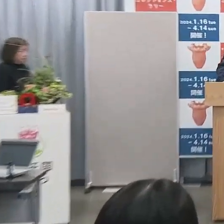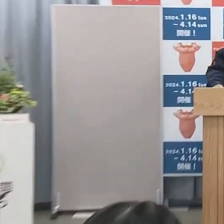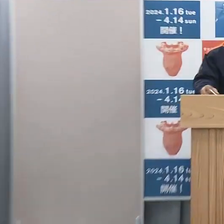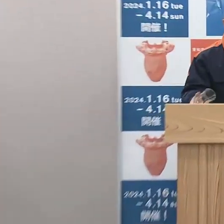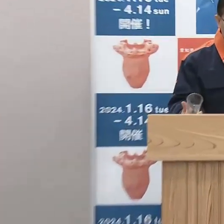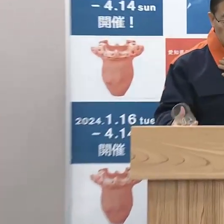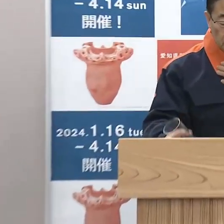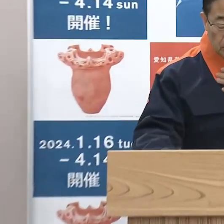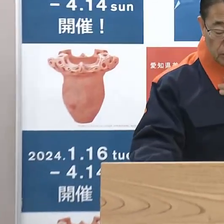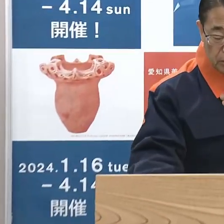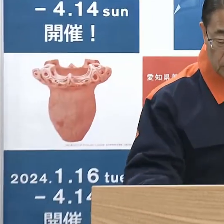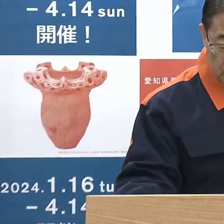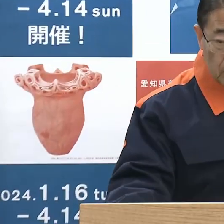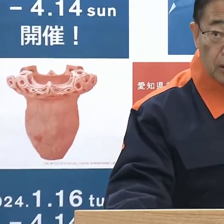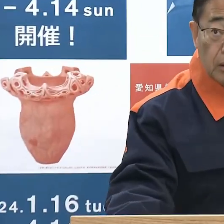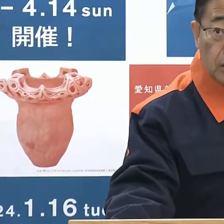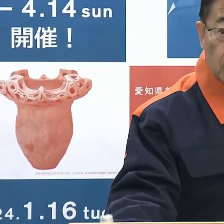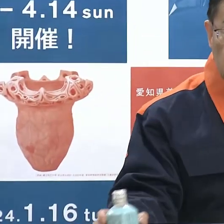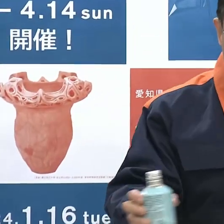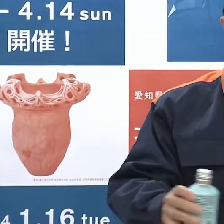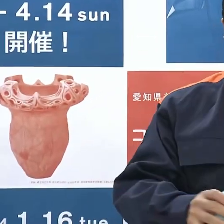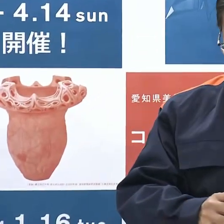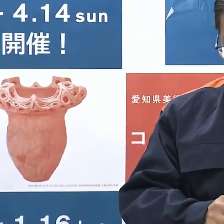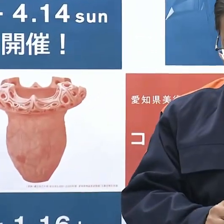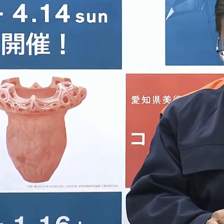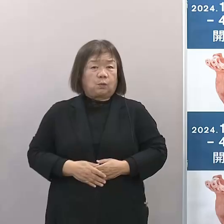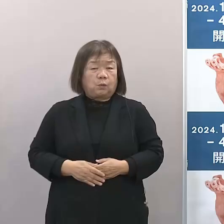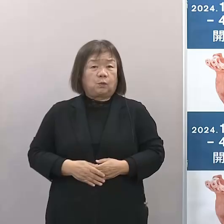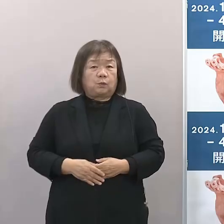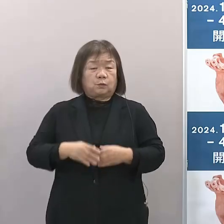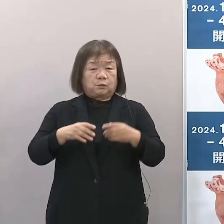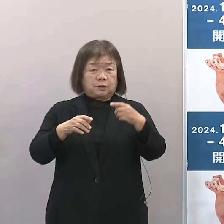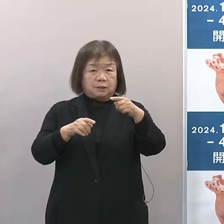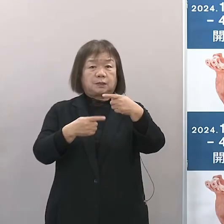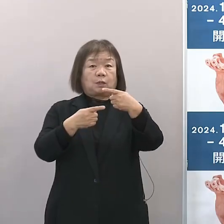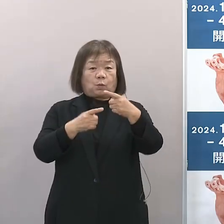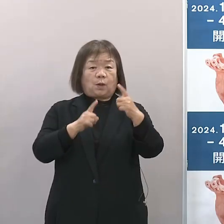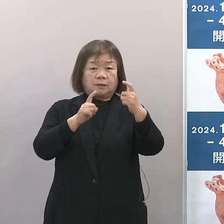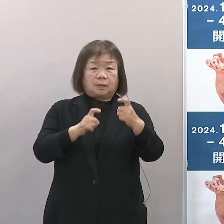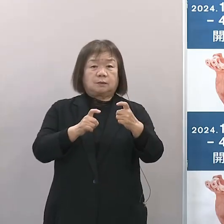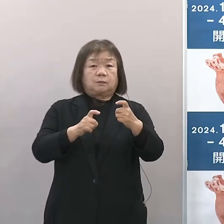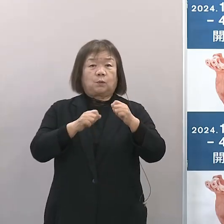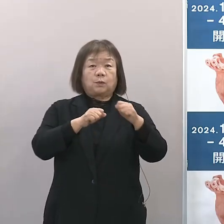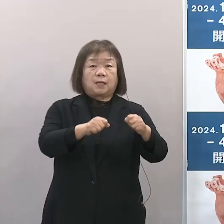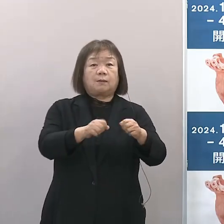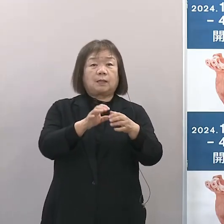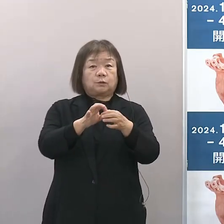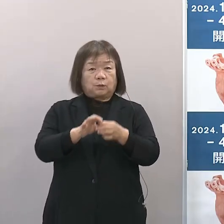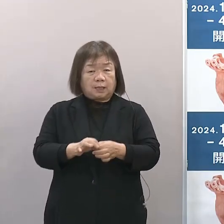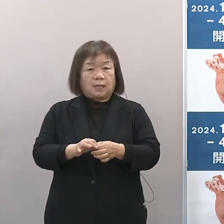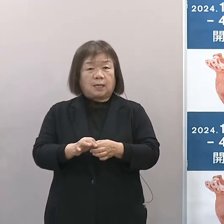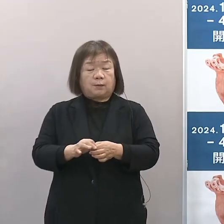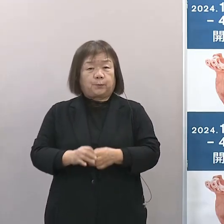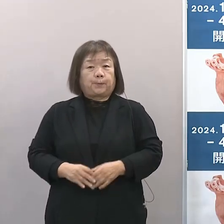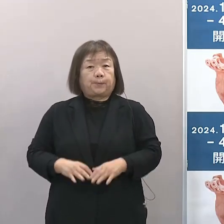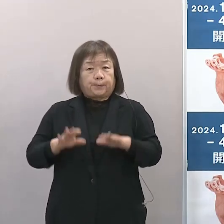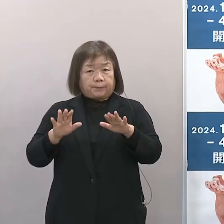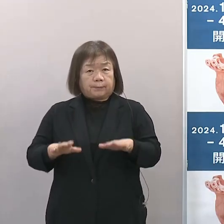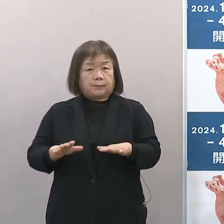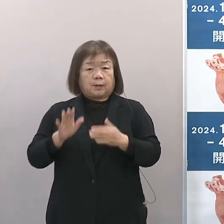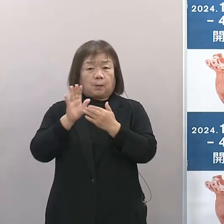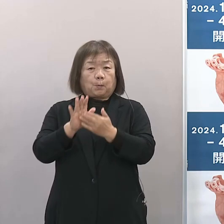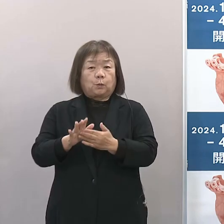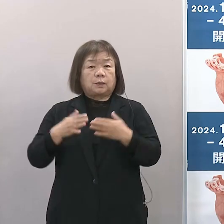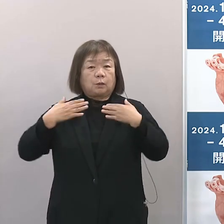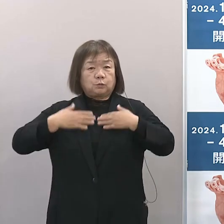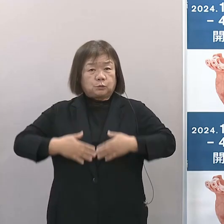愛知県の大村知事は年頭会見に先立って防災服で会見に臨み、能登半島地震の被災地への支援に全庁一